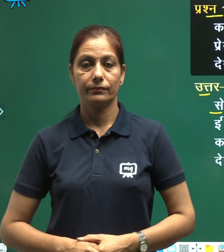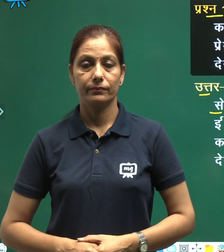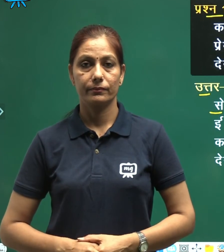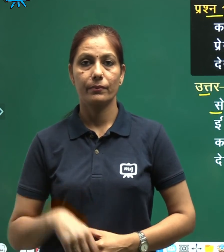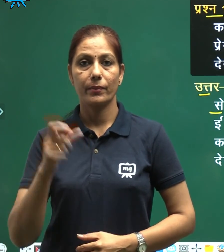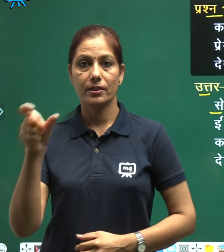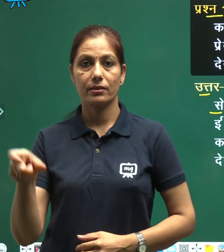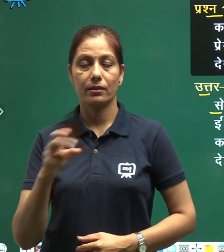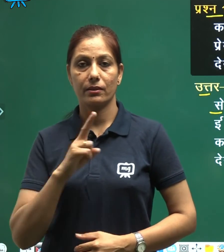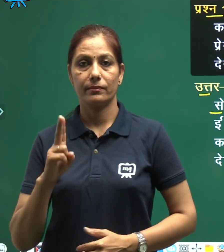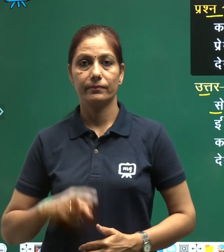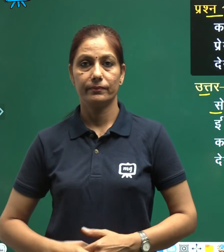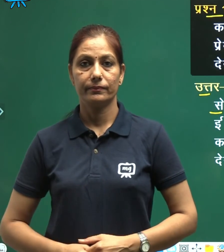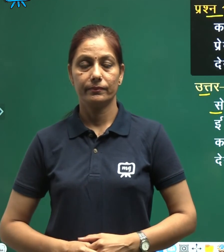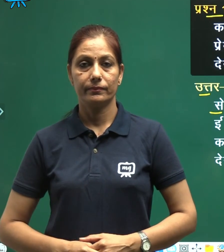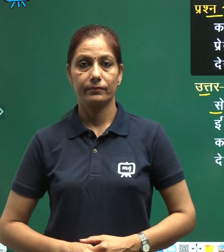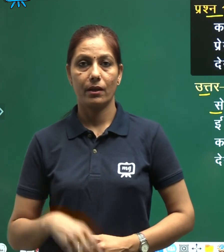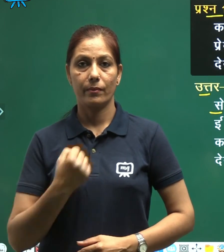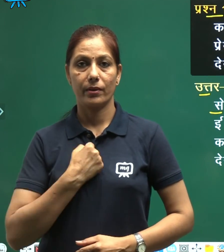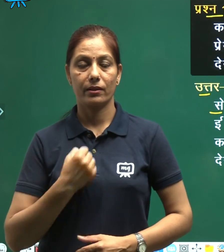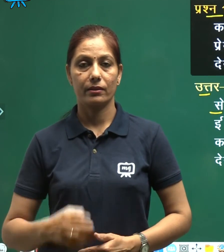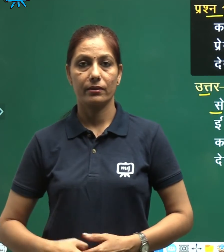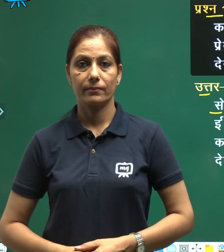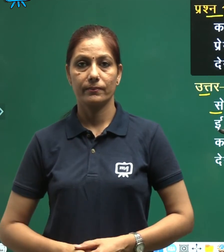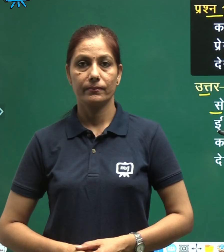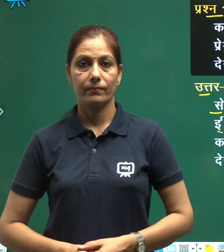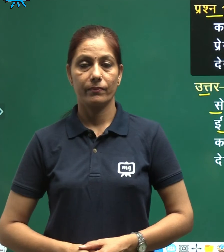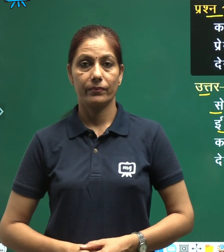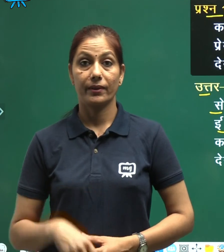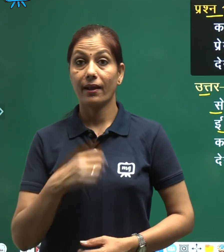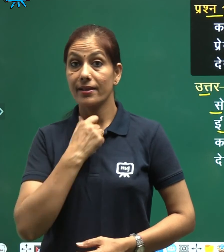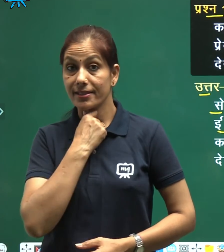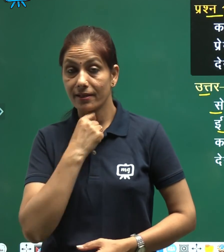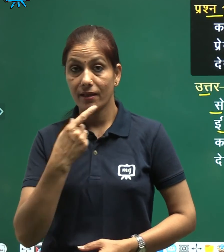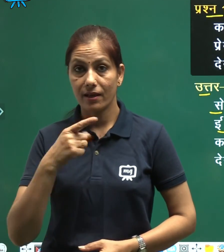मुंशी प्रेमचंद हमें ईमानदारी